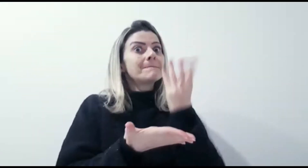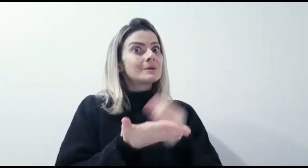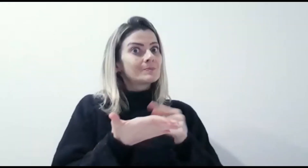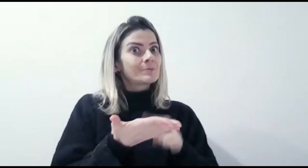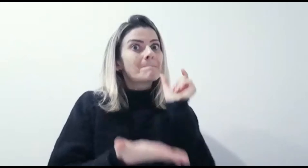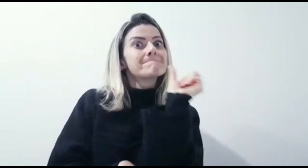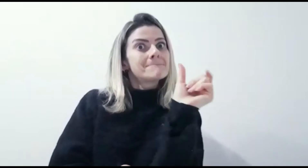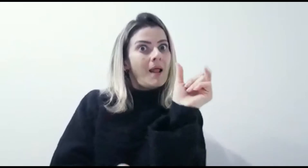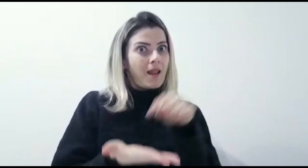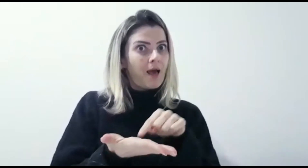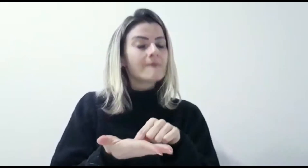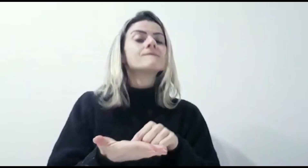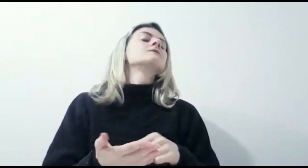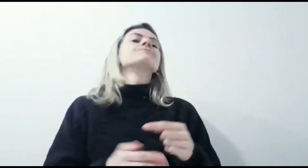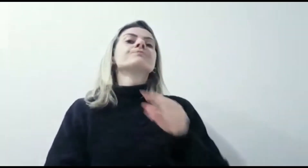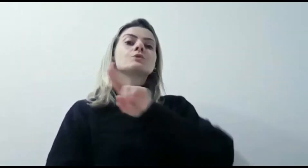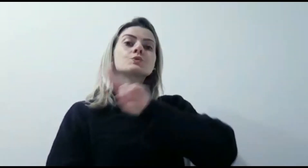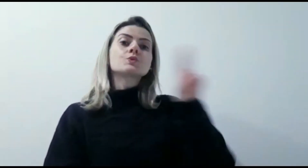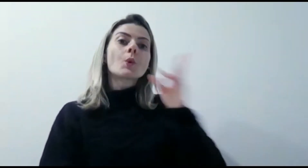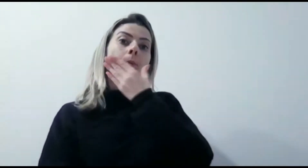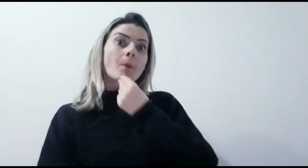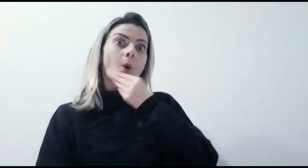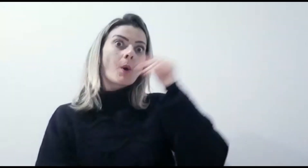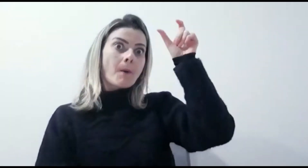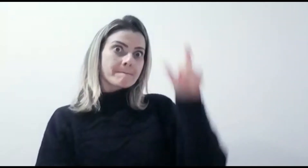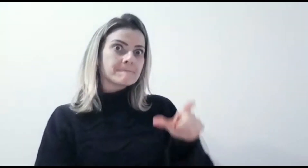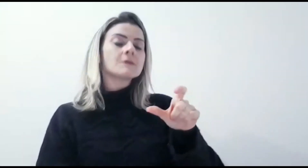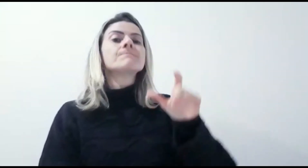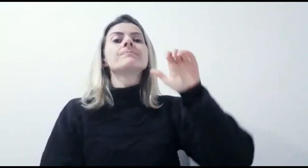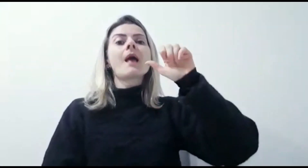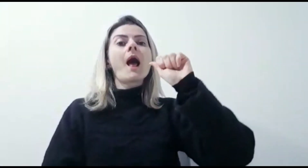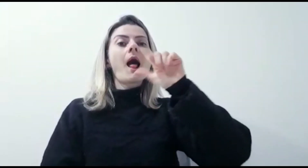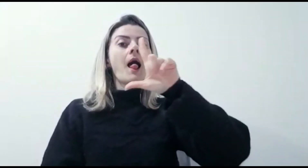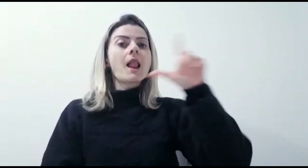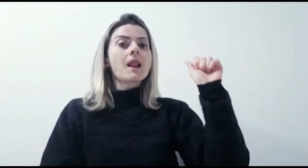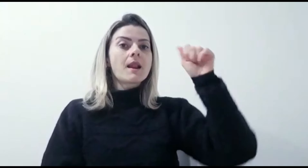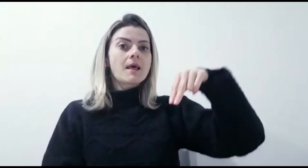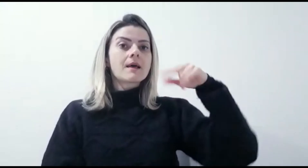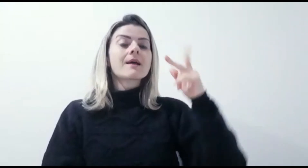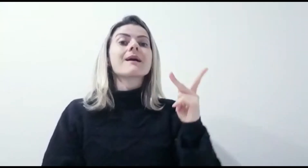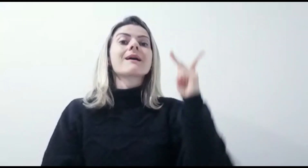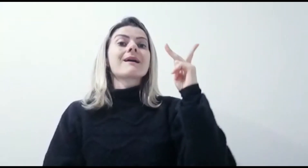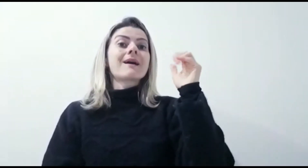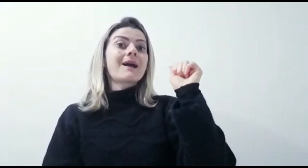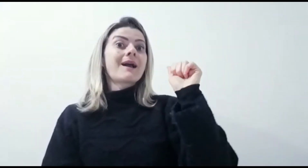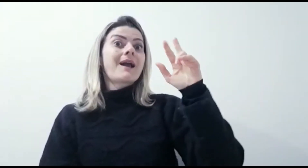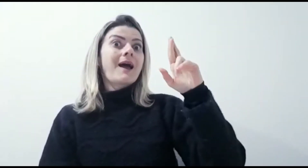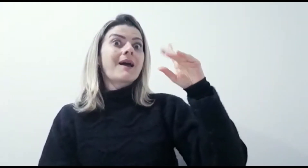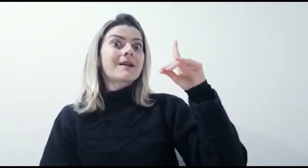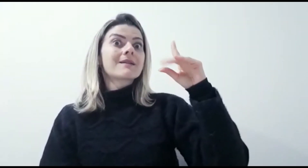com os espíritos, né, ele foi uma pessoa muito importante. O nome dele